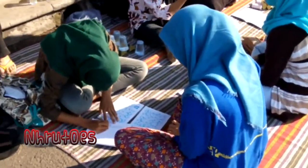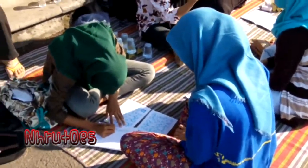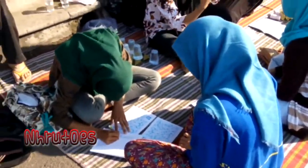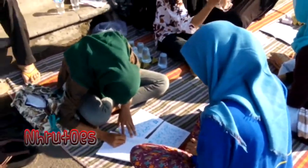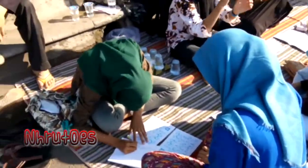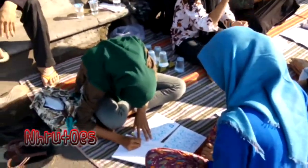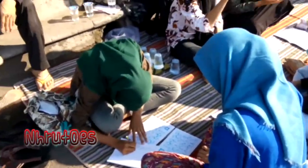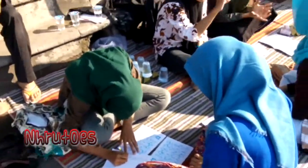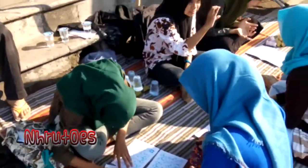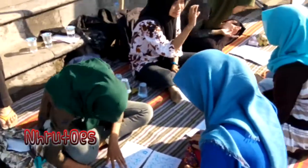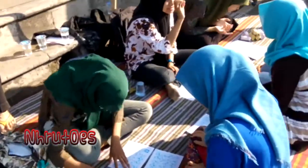itu.